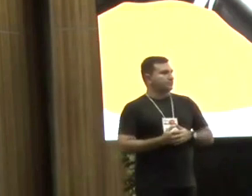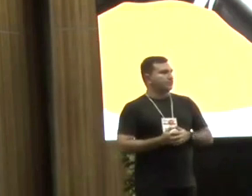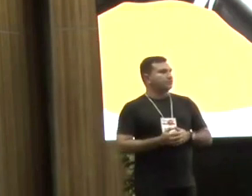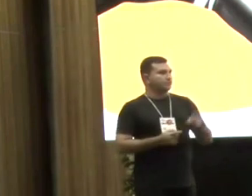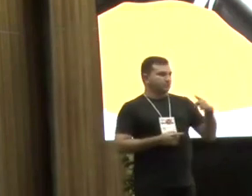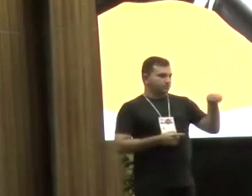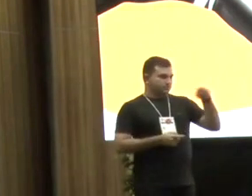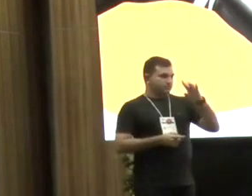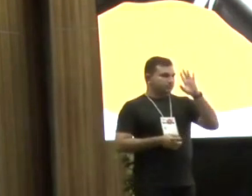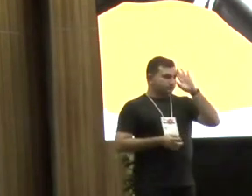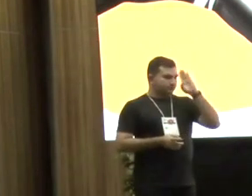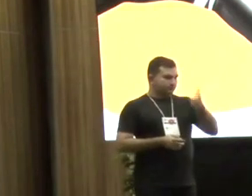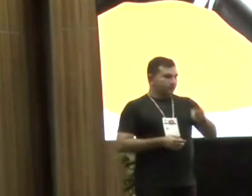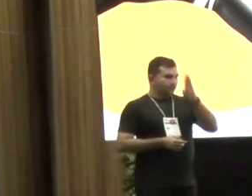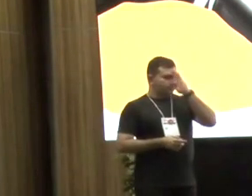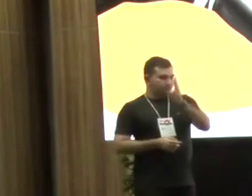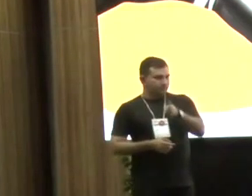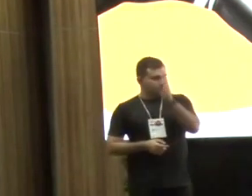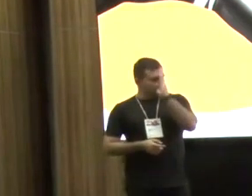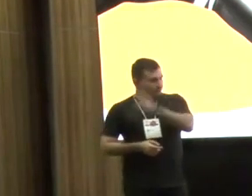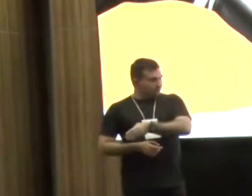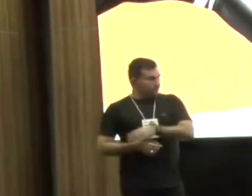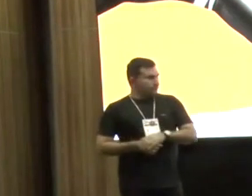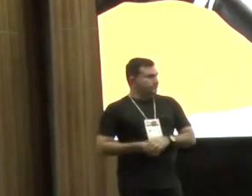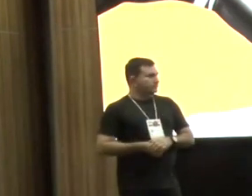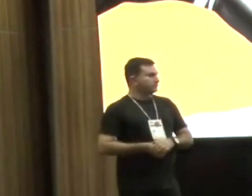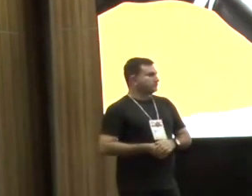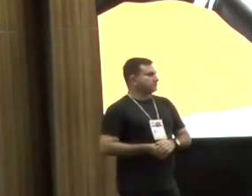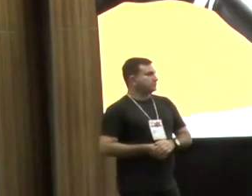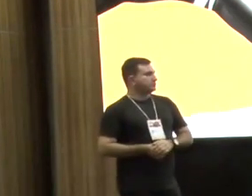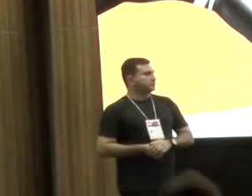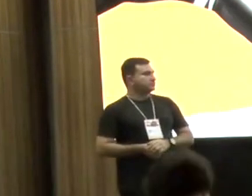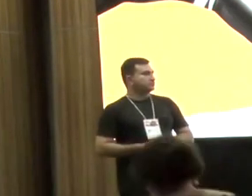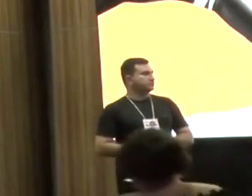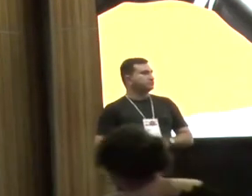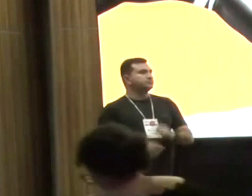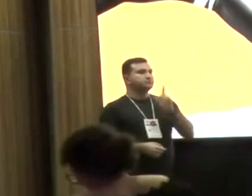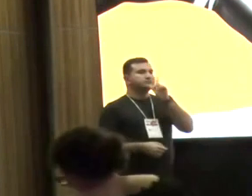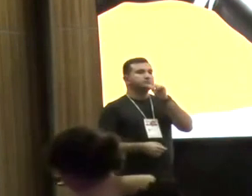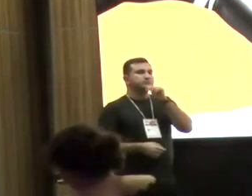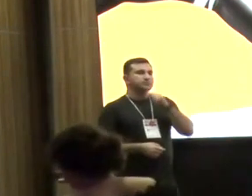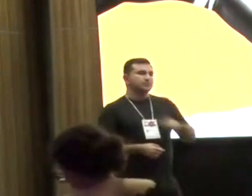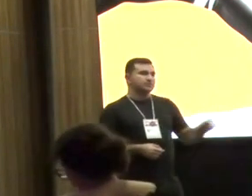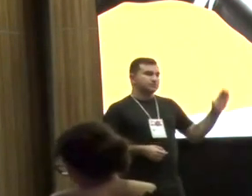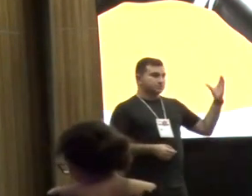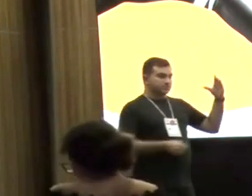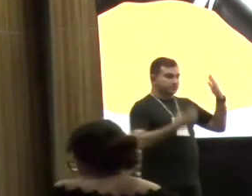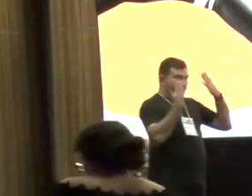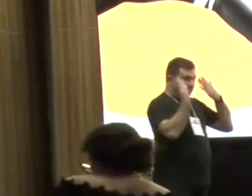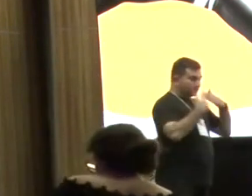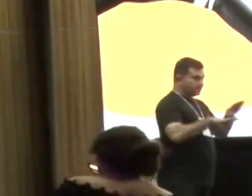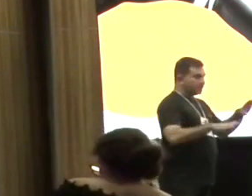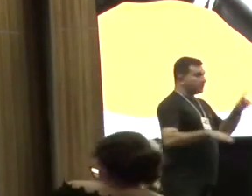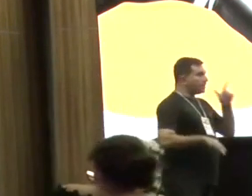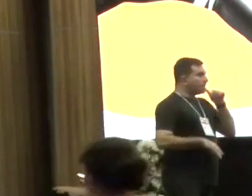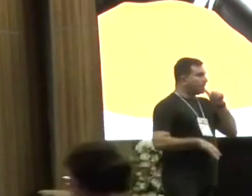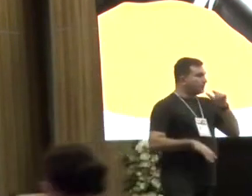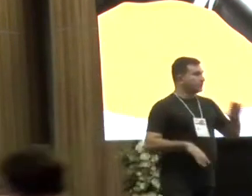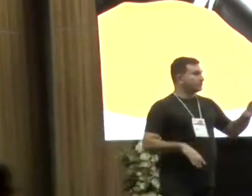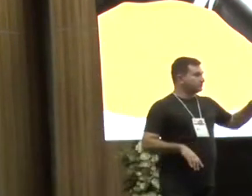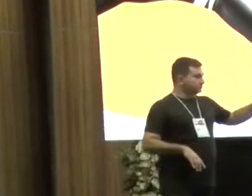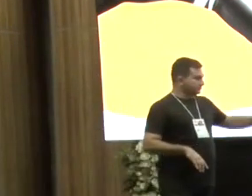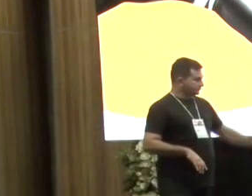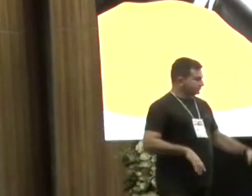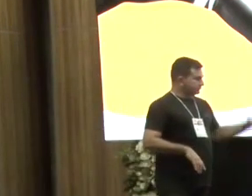foi? Quando eu tiro água lá das ciências naturais ou da biologia, levo para a